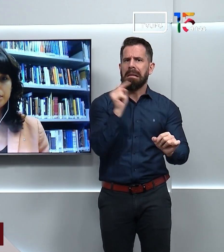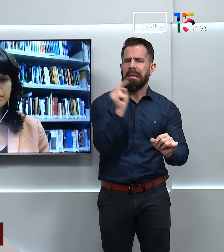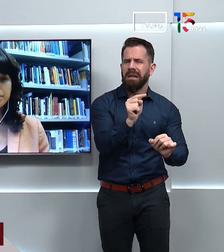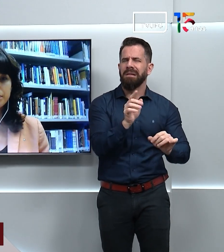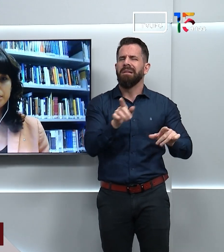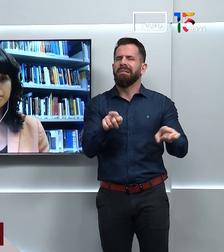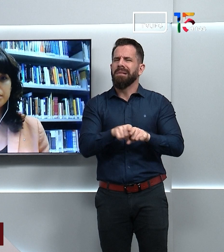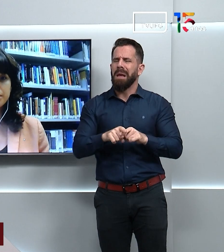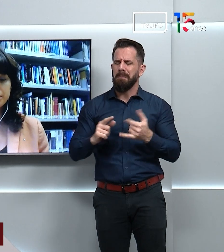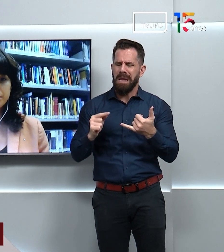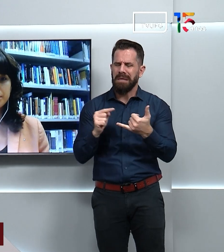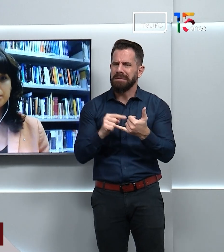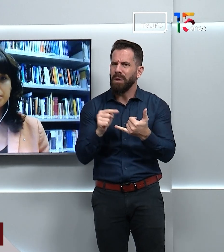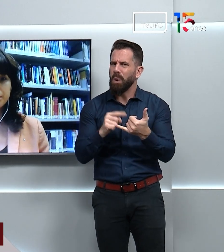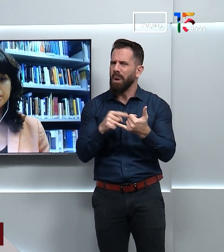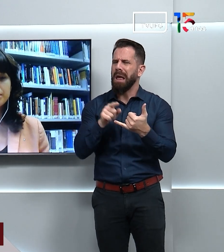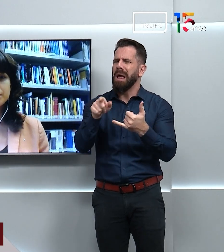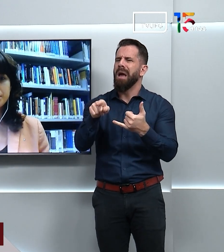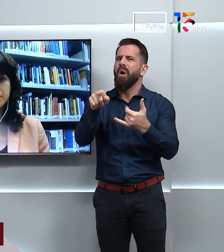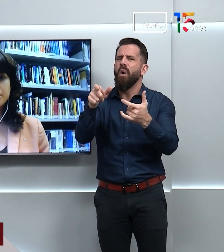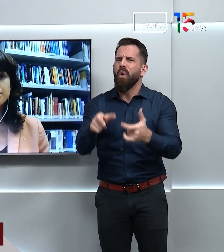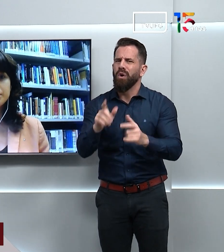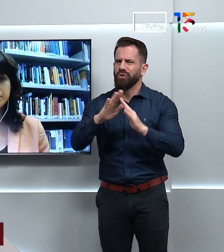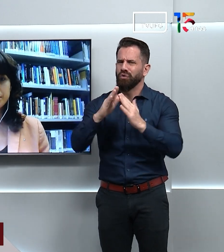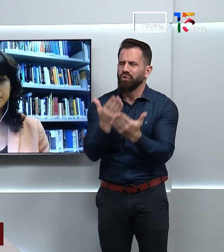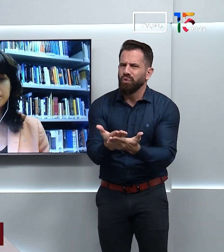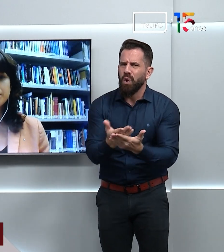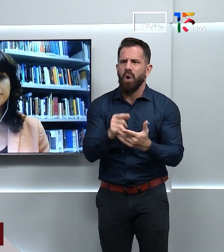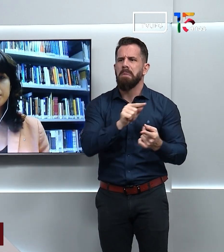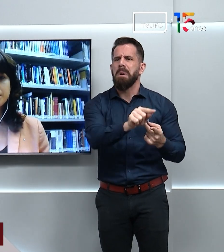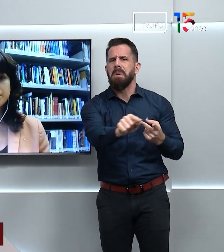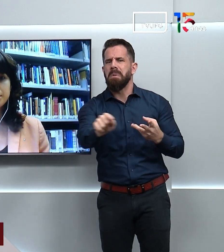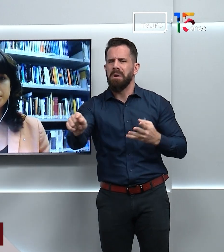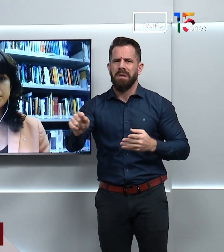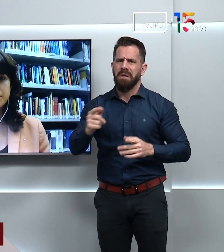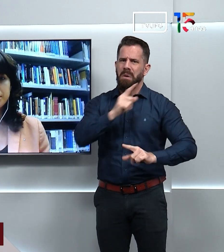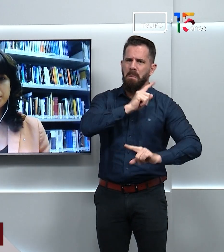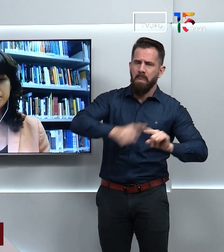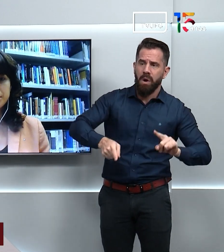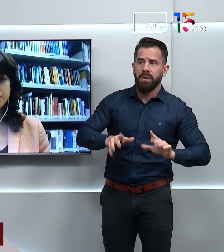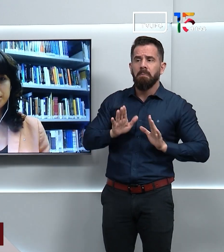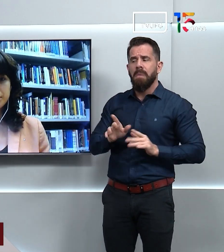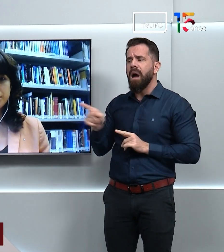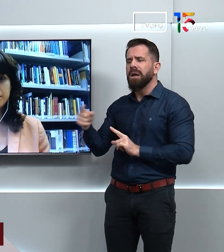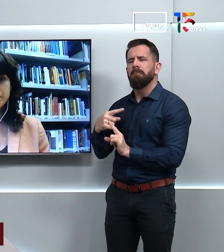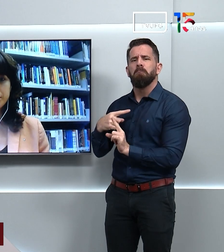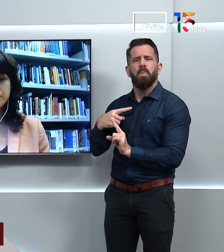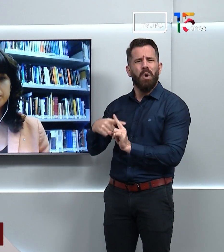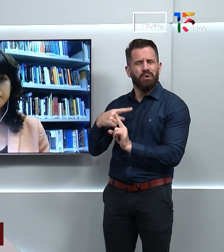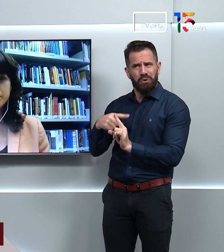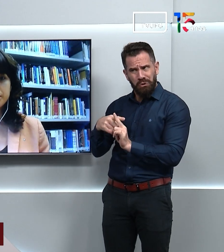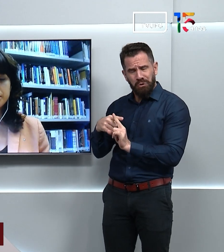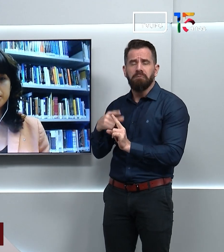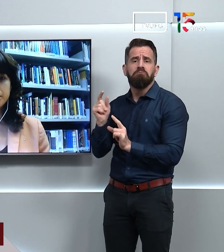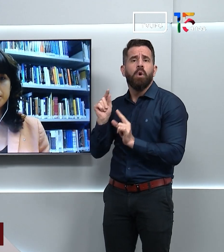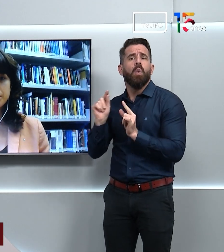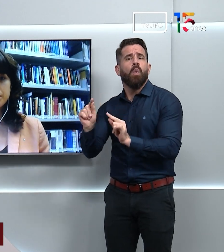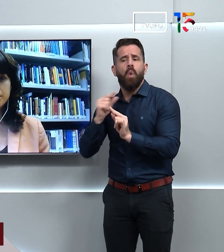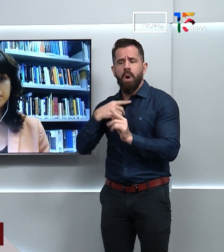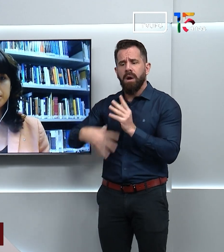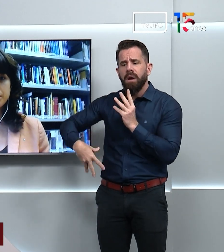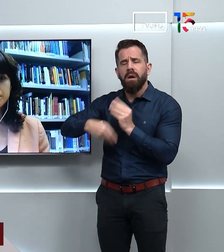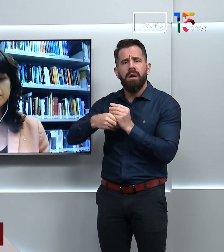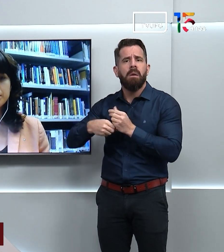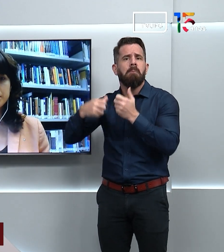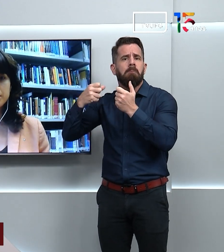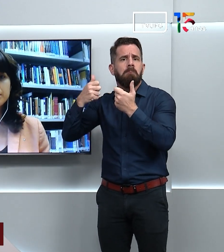de celulares, por exemplo, em escolas, em espaços de educação. Queria que você falasse um pouco desses benefícios, o que a criança pode ter de